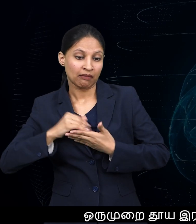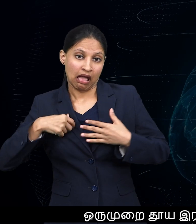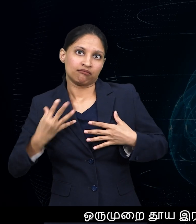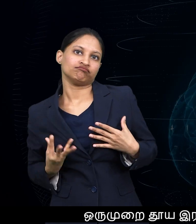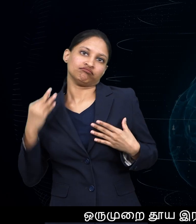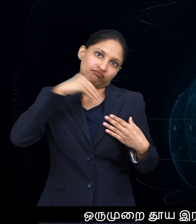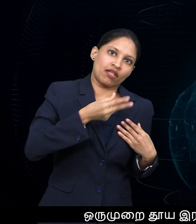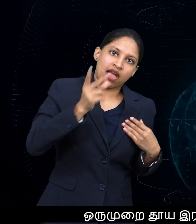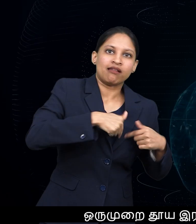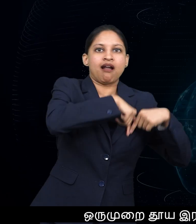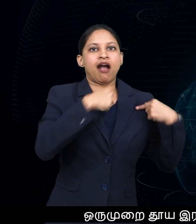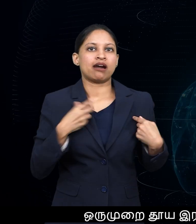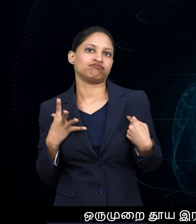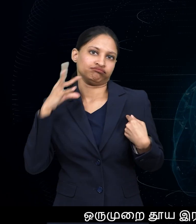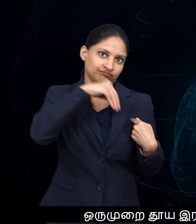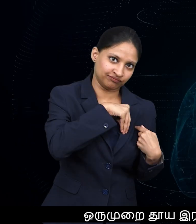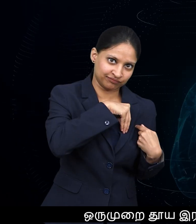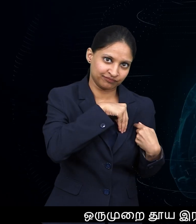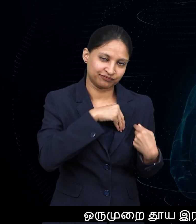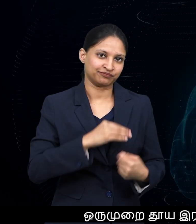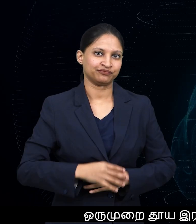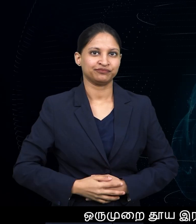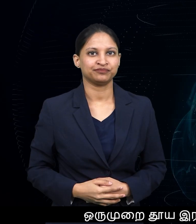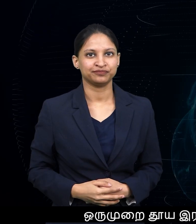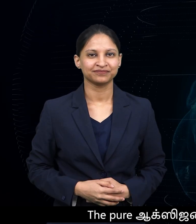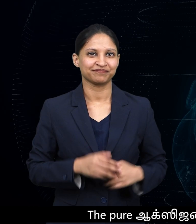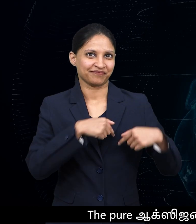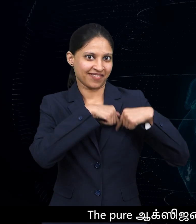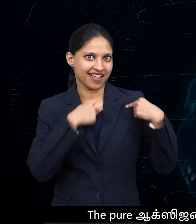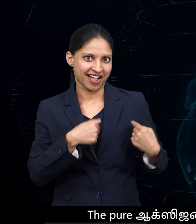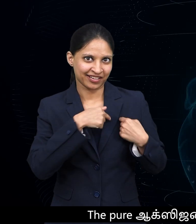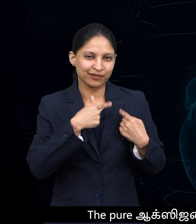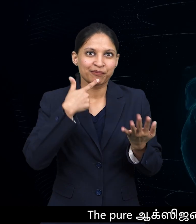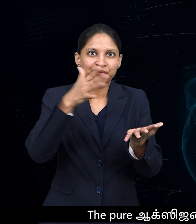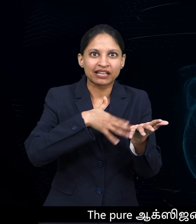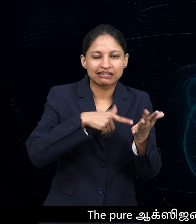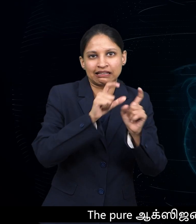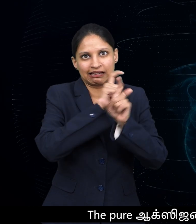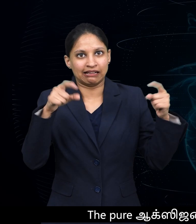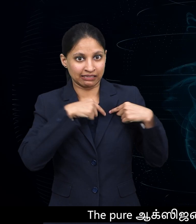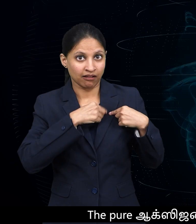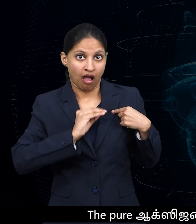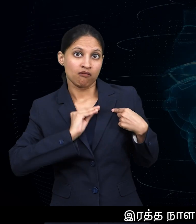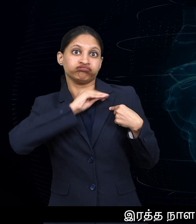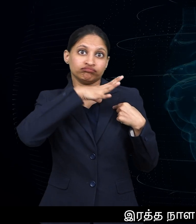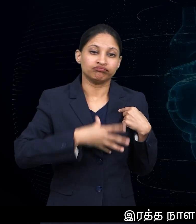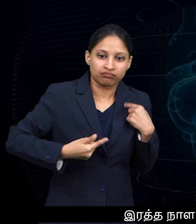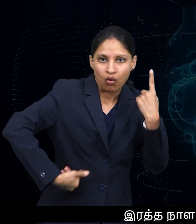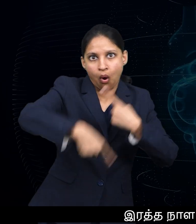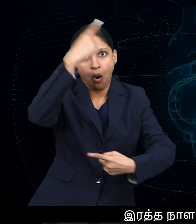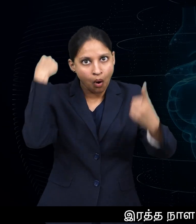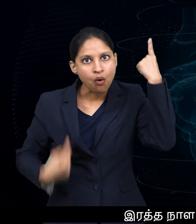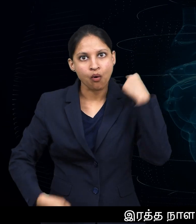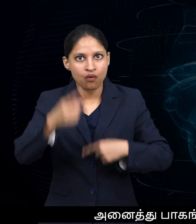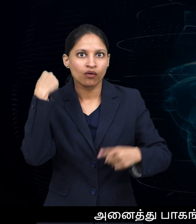மீண்டும் ஒரு முறை தூய ரத்தம் இதயத்தை அடைகிறது. ஆக்சிஜனை கொண்ட தூய ரத்தம் இரத்த